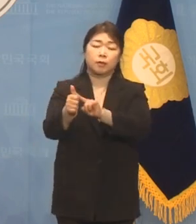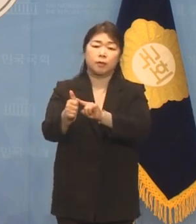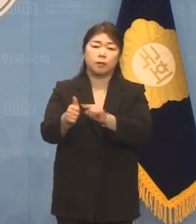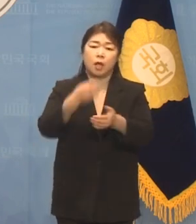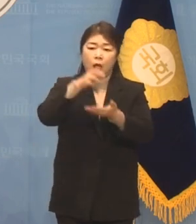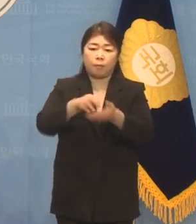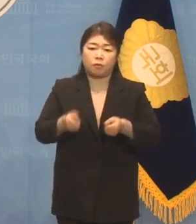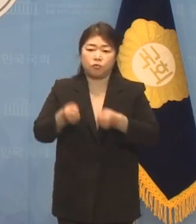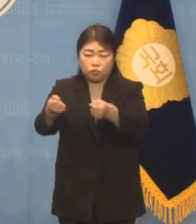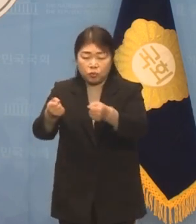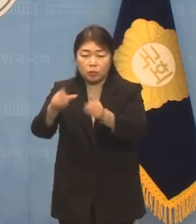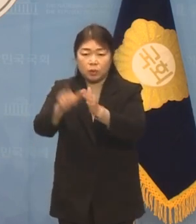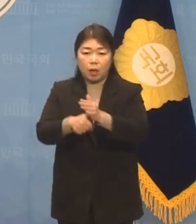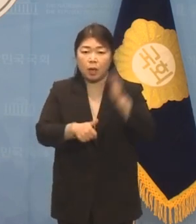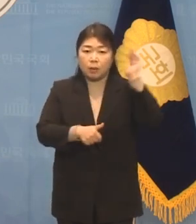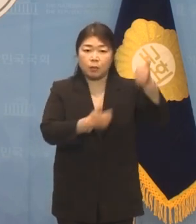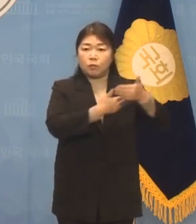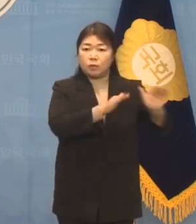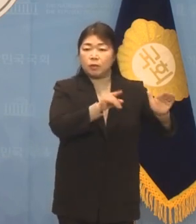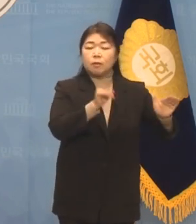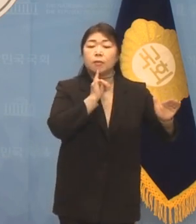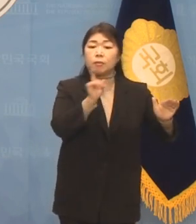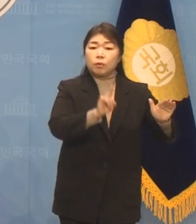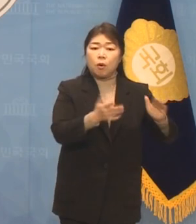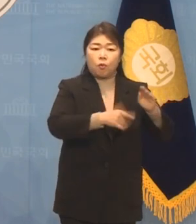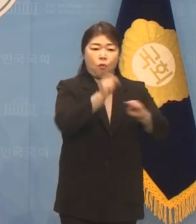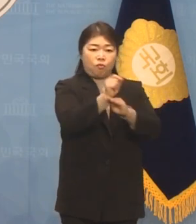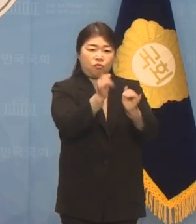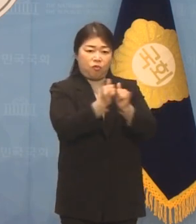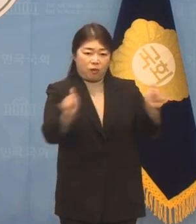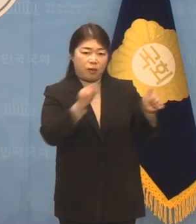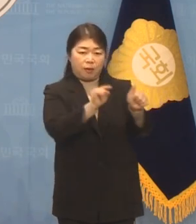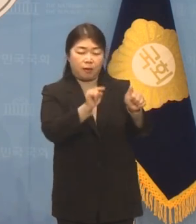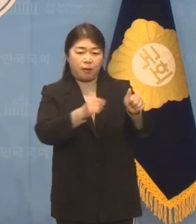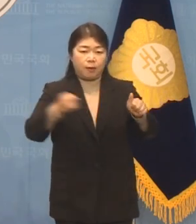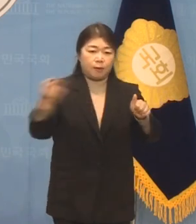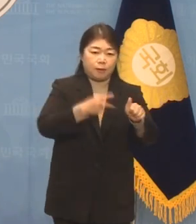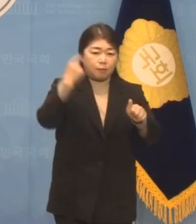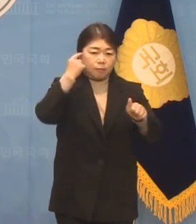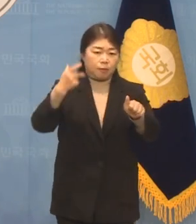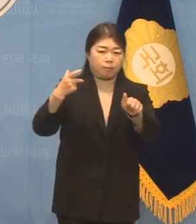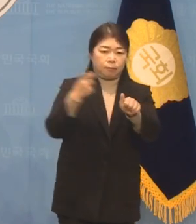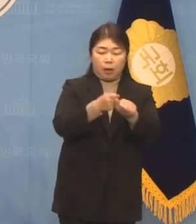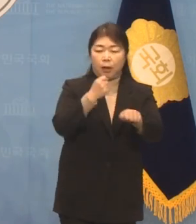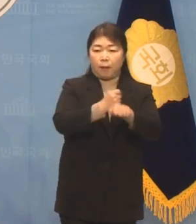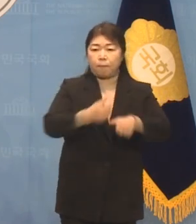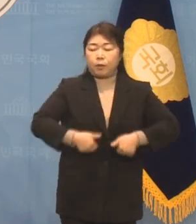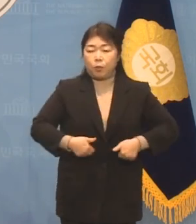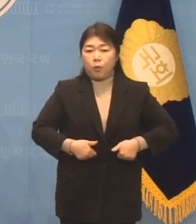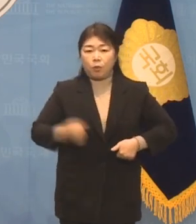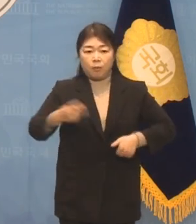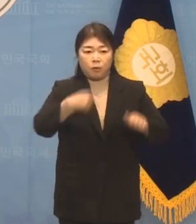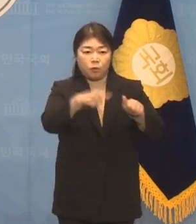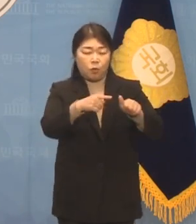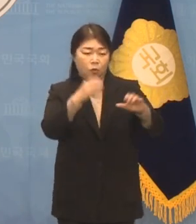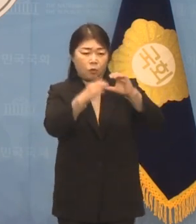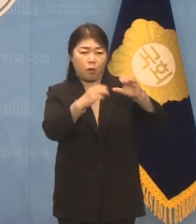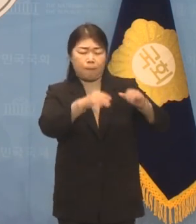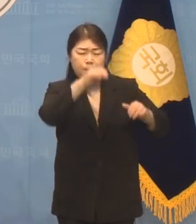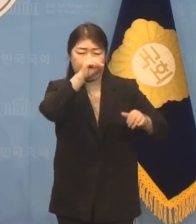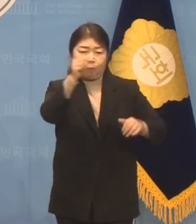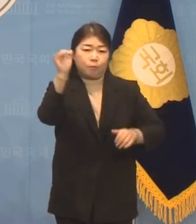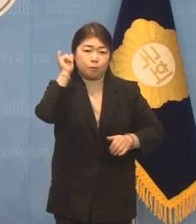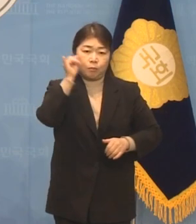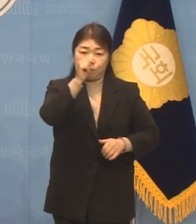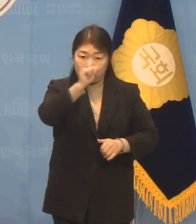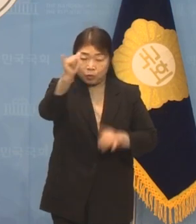내정하며 대통령실은 공무원을 상대로 재교육하는 곳이라 교육과 소통 능력이 뛰어난 분을 찾았고